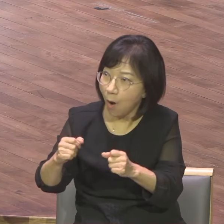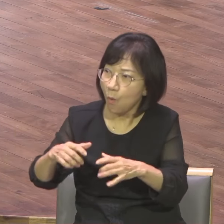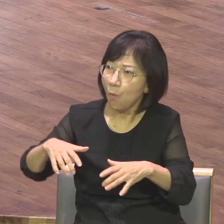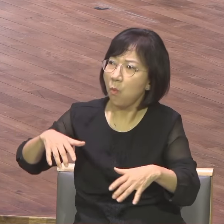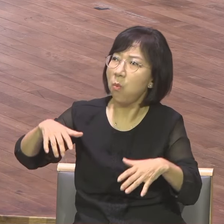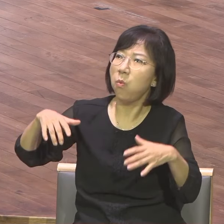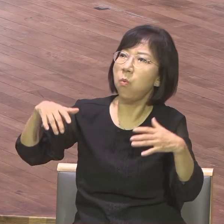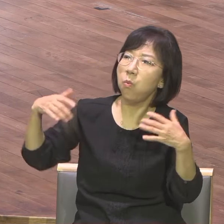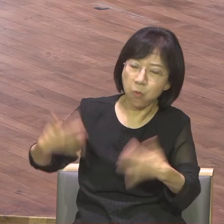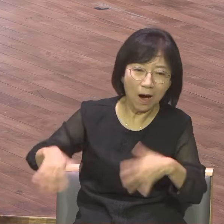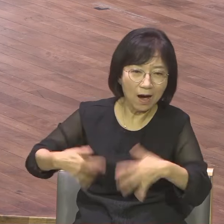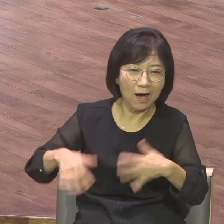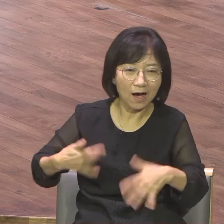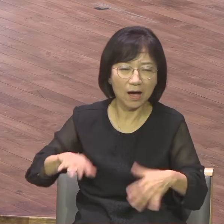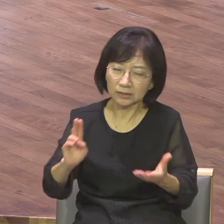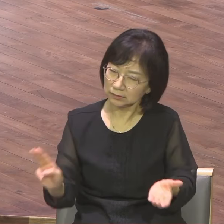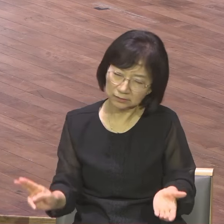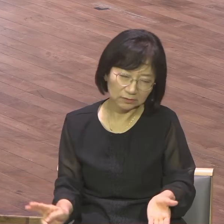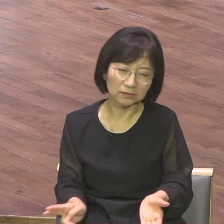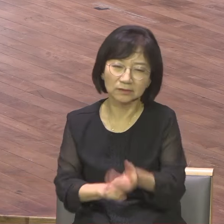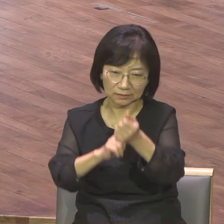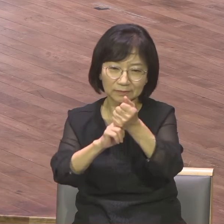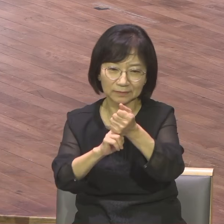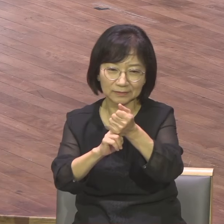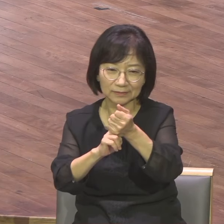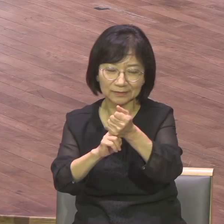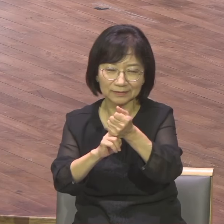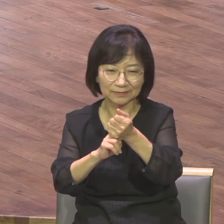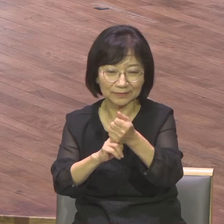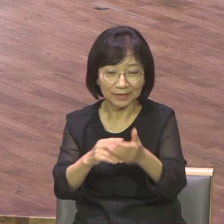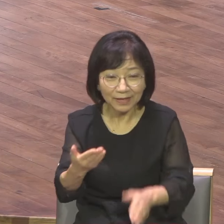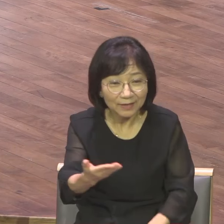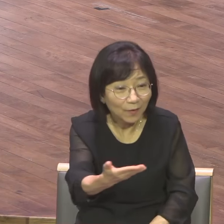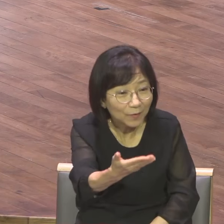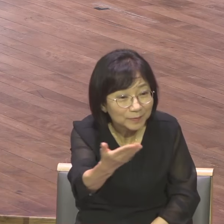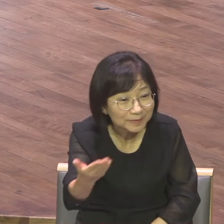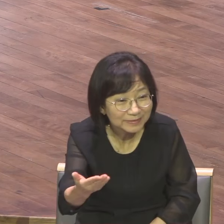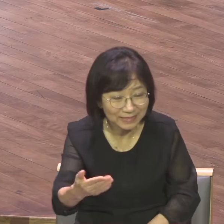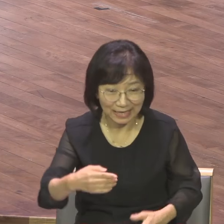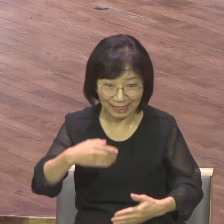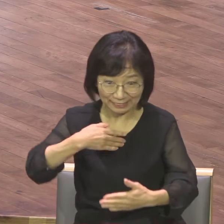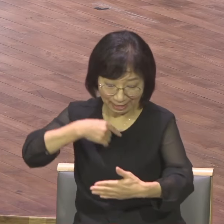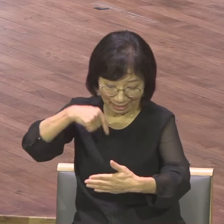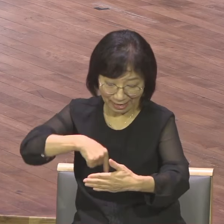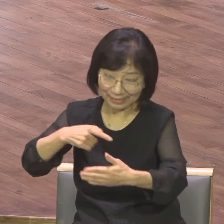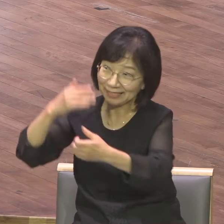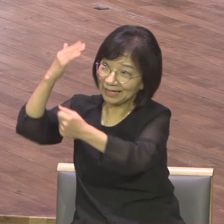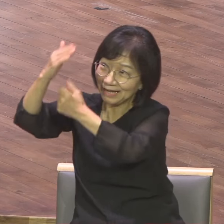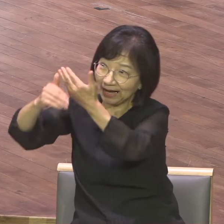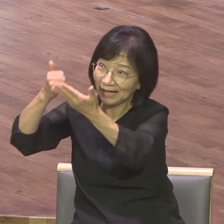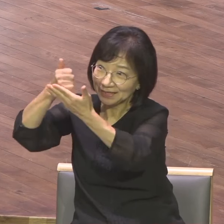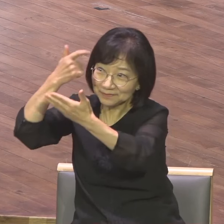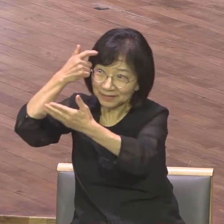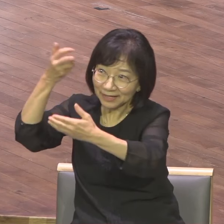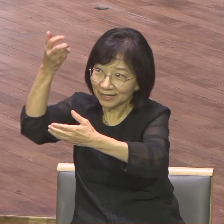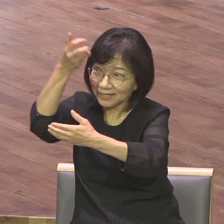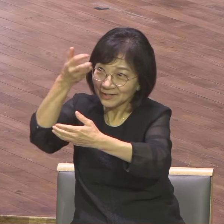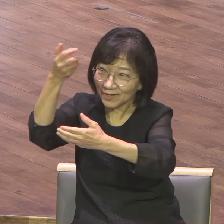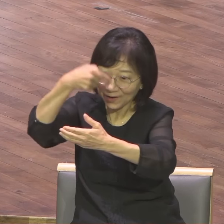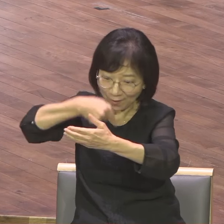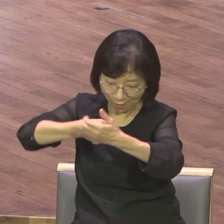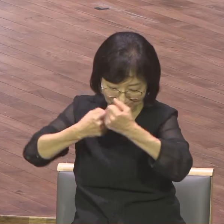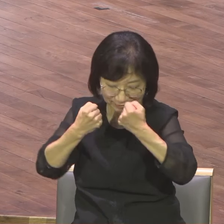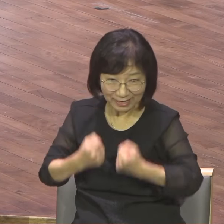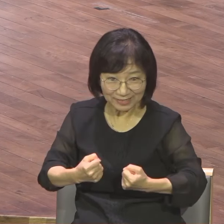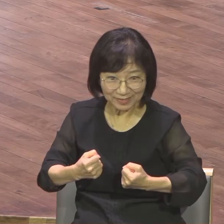이게 성도예요, 성도. 성도는 하나님의 영이 내 안에 들어와 계신 거예요. 그분이 이 말씀을 깨닫게 하시는 거라고.